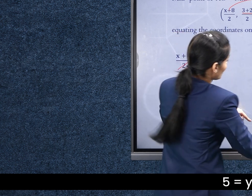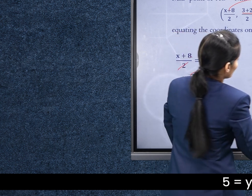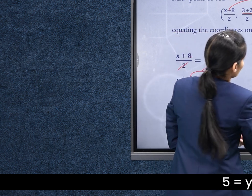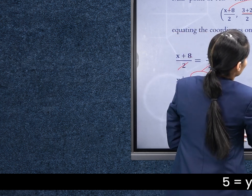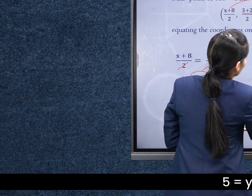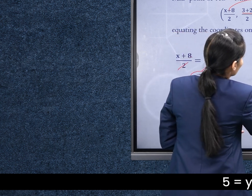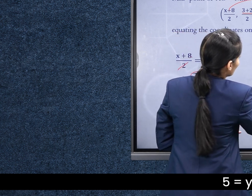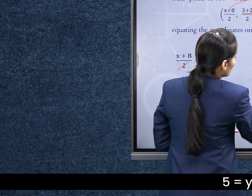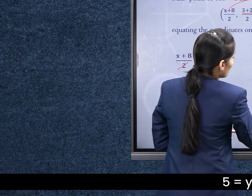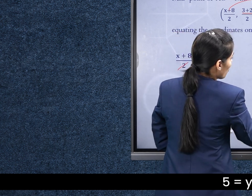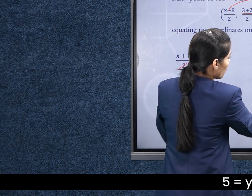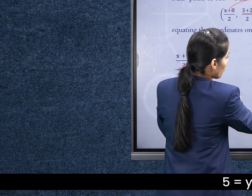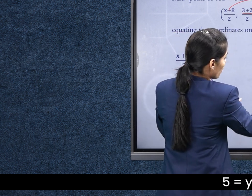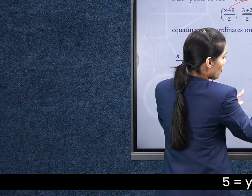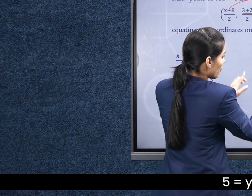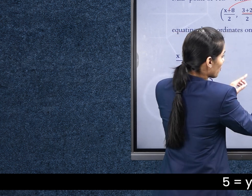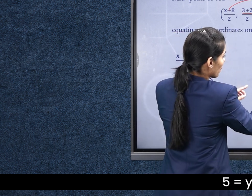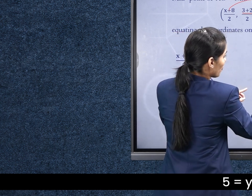5 ಈಸ್ ಈಕ್ವಲ್ ಟು y ಪ್ಲಸ್ 4,